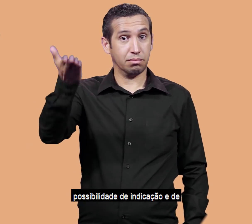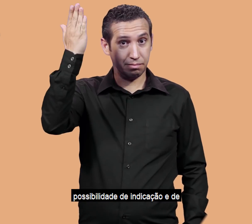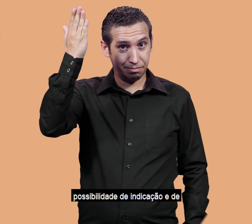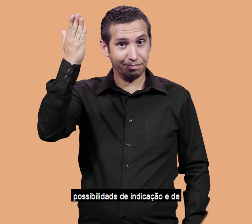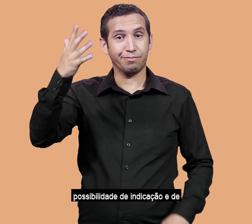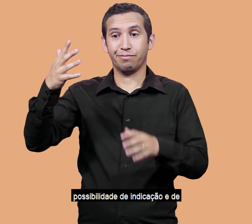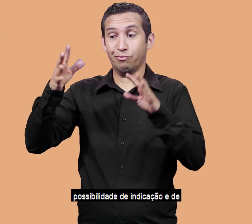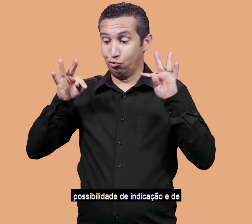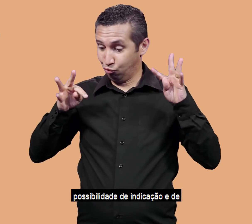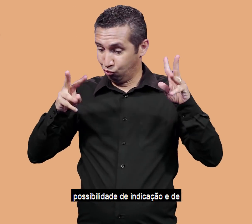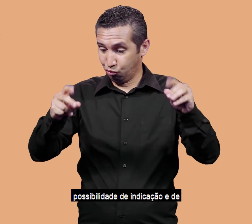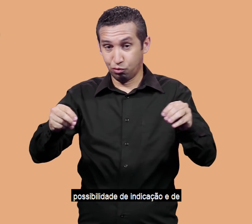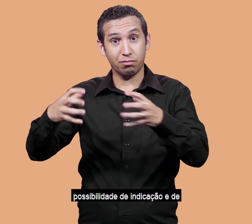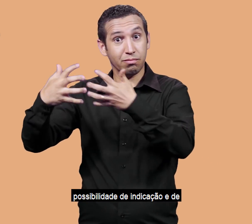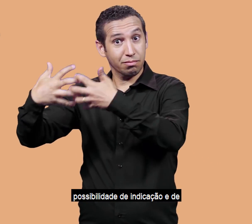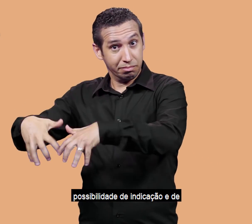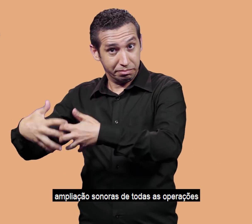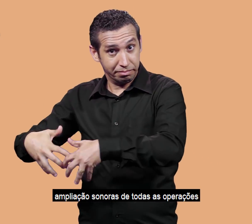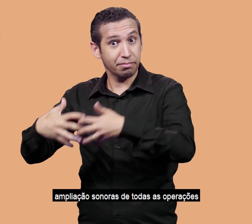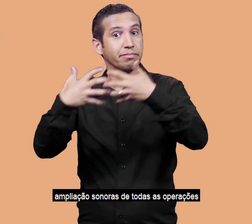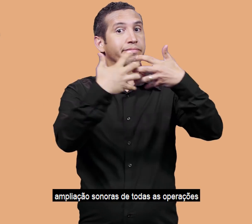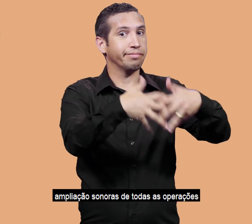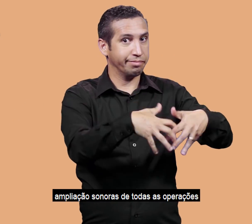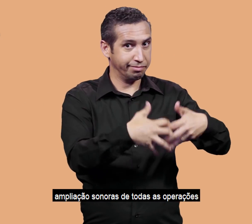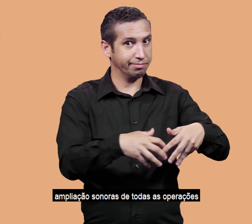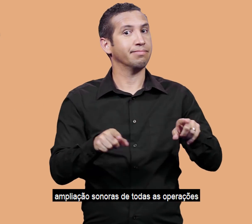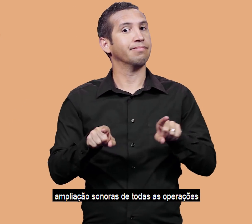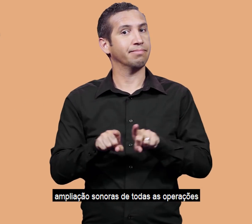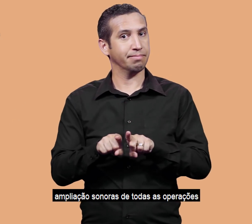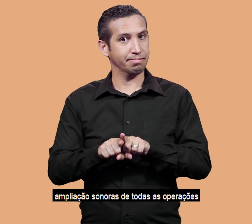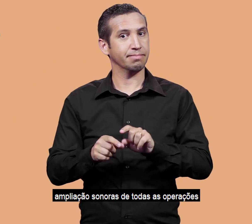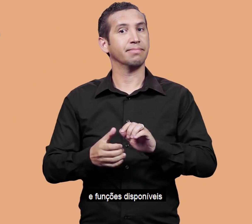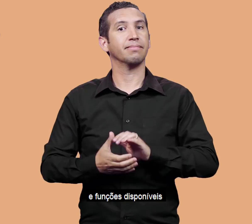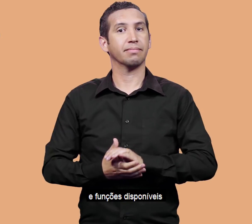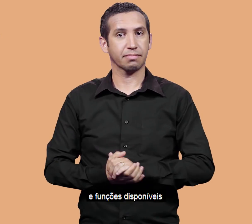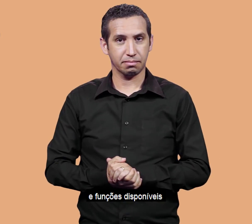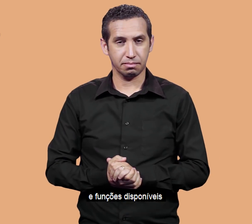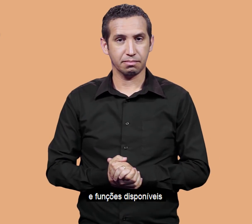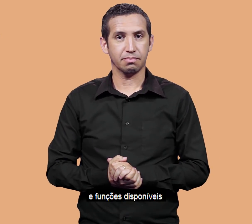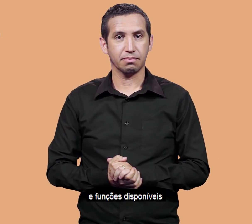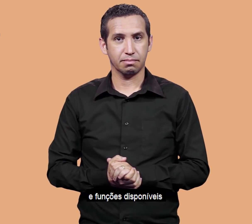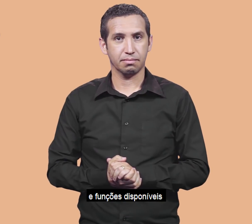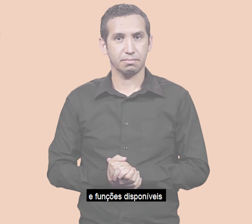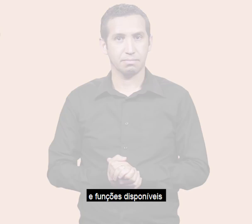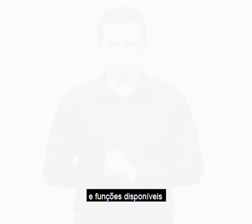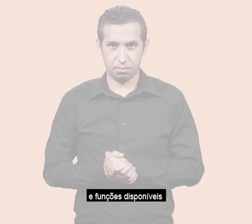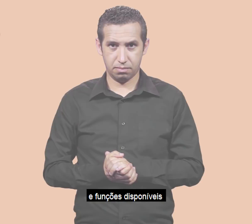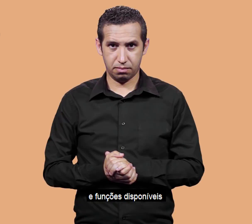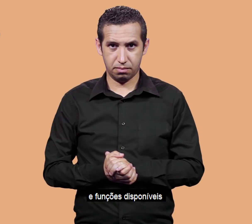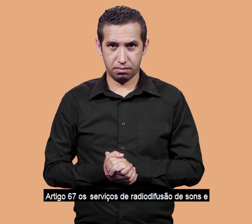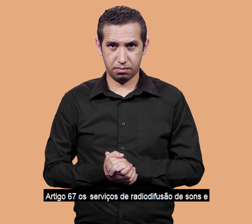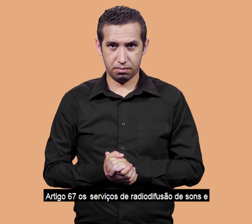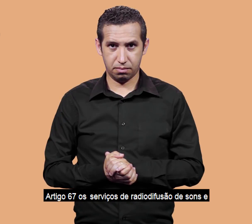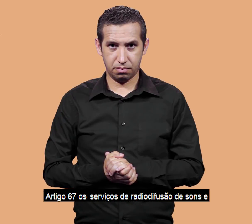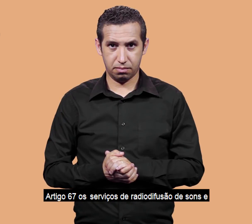ampliação sonoras de todas as operações e funções disponíveis artigo 67